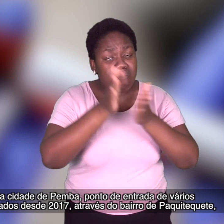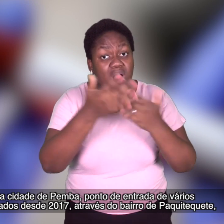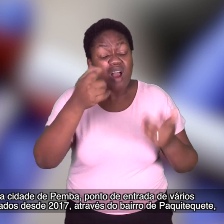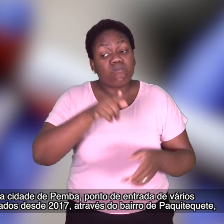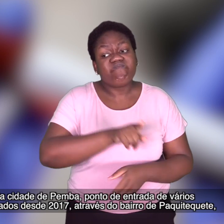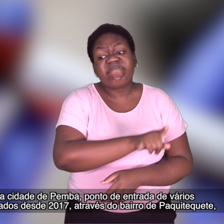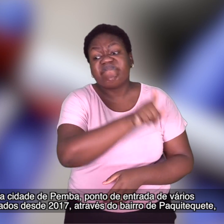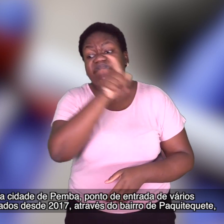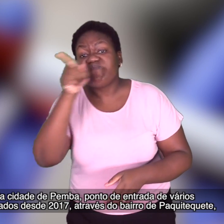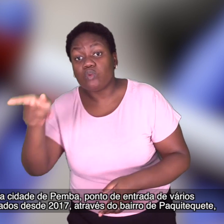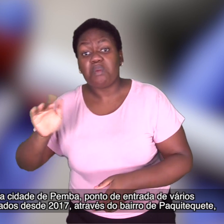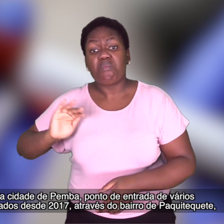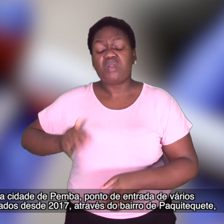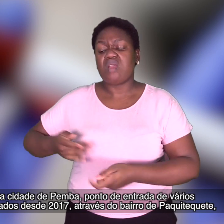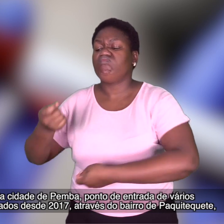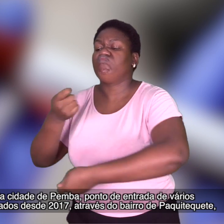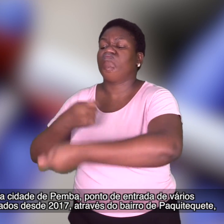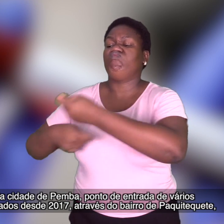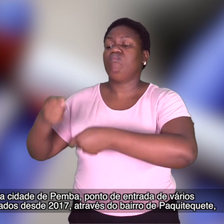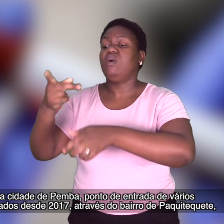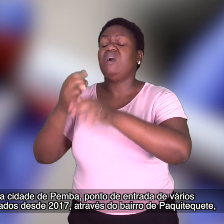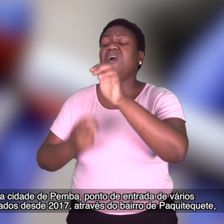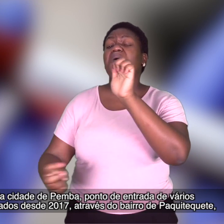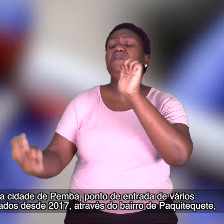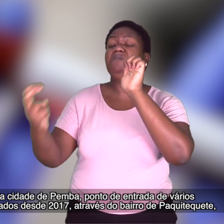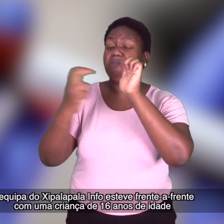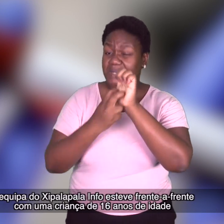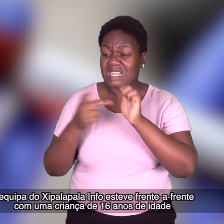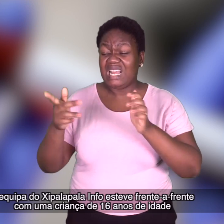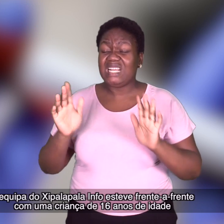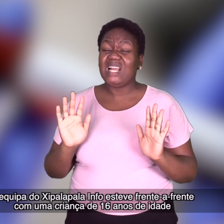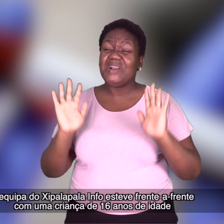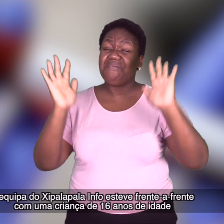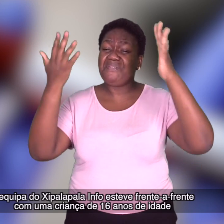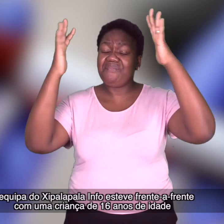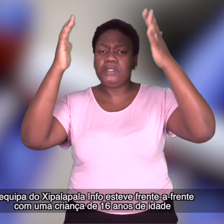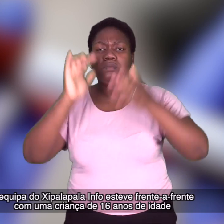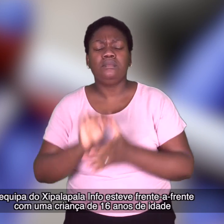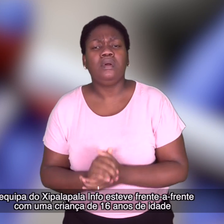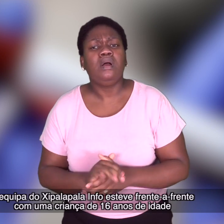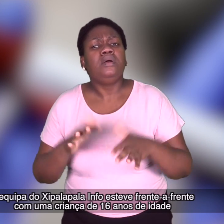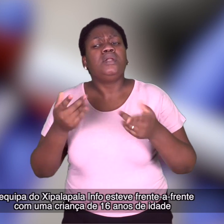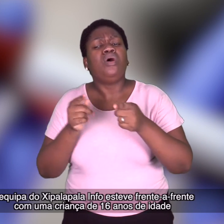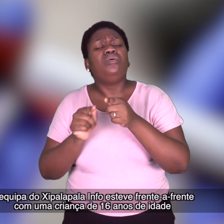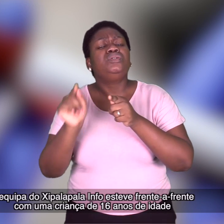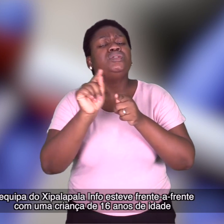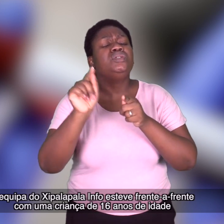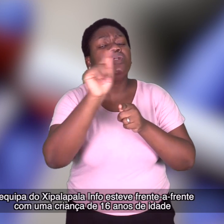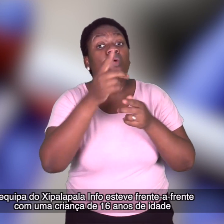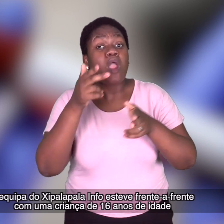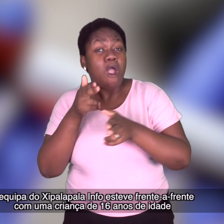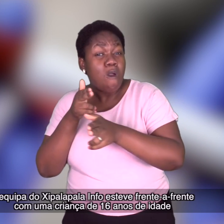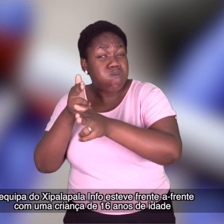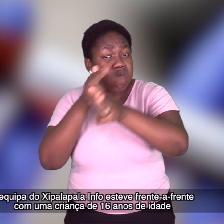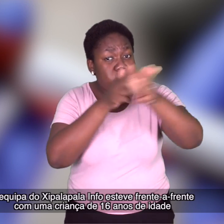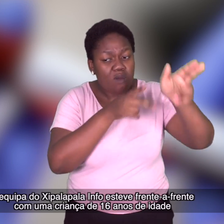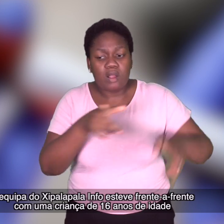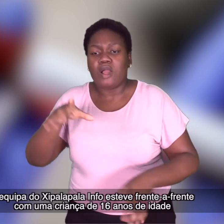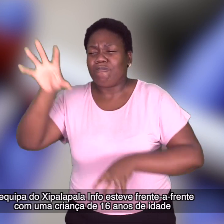desde 2017, através do bairro de Packet Cats, a equipe do Xipalapala Info esteve frente a frente com uma criança de 16 anos de idade